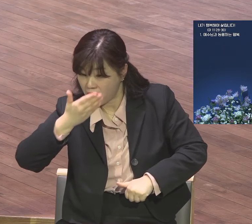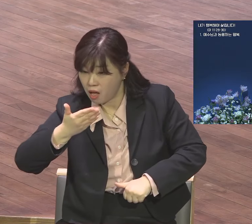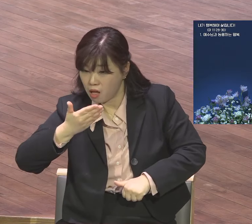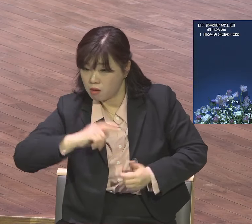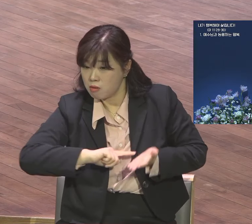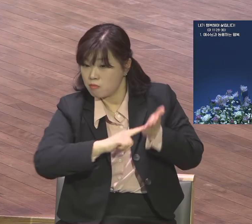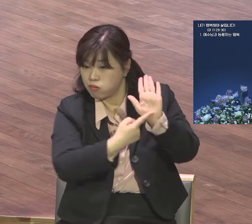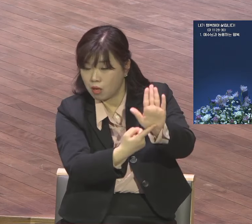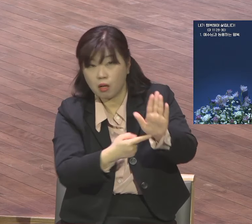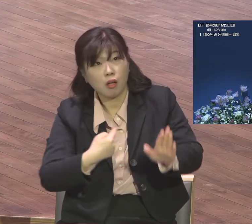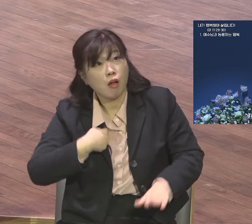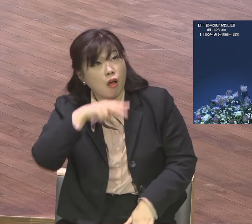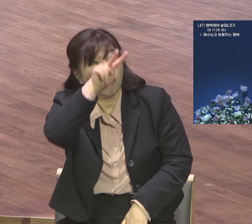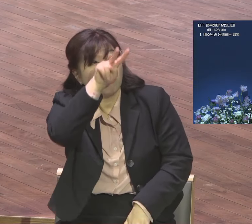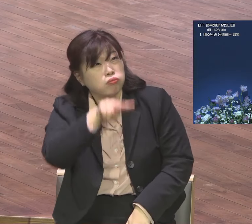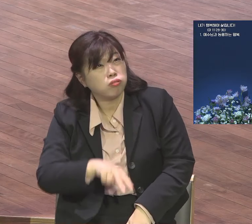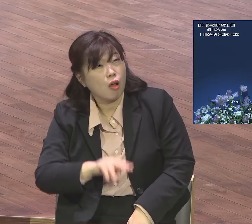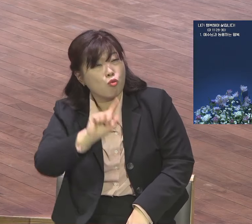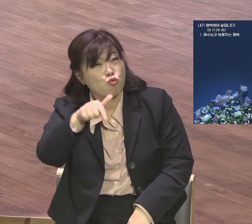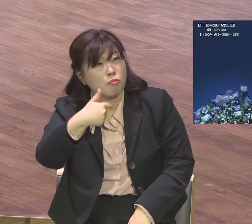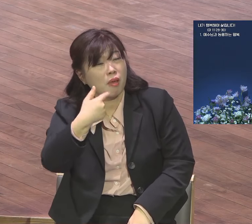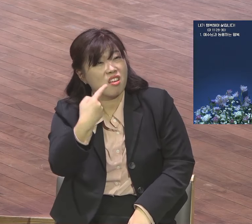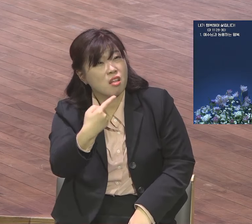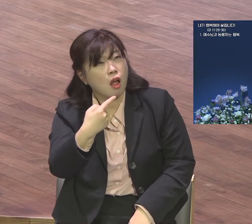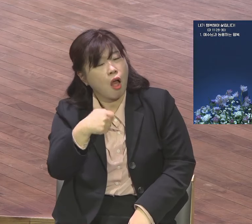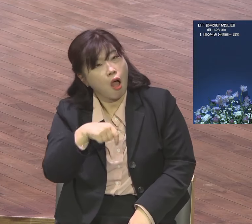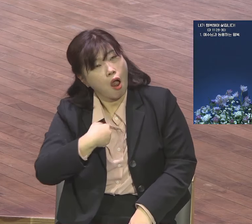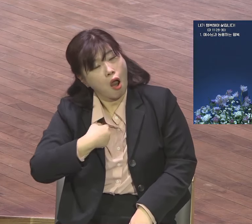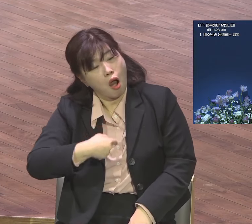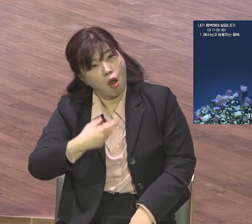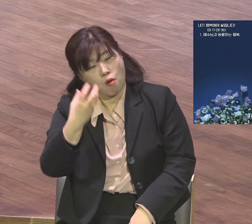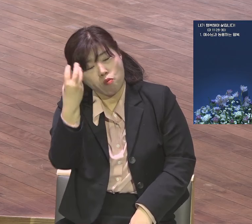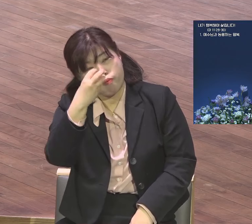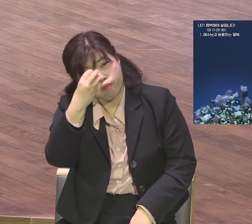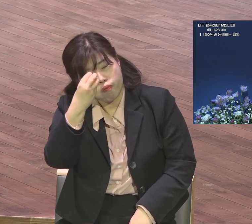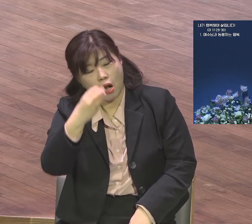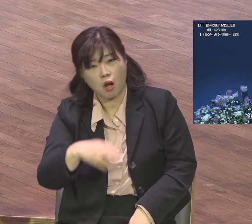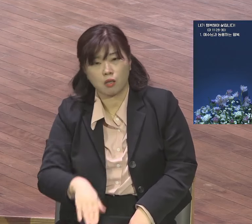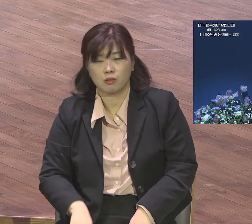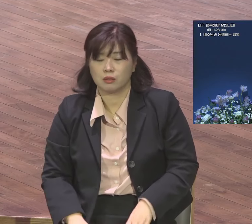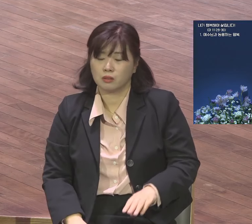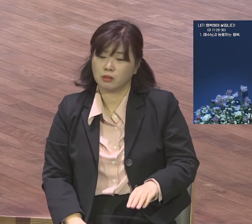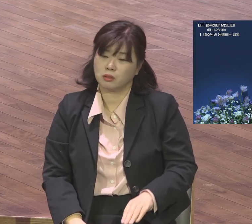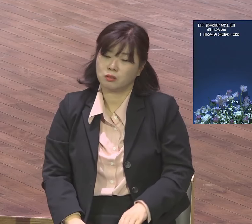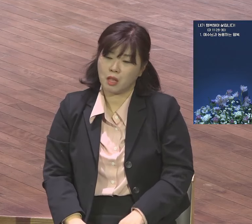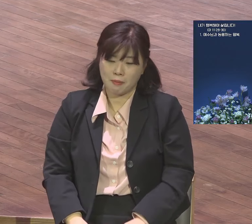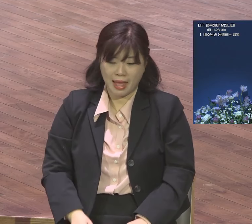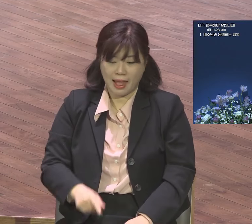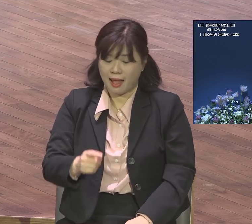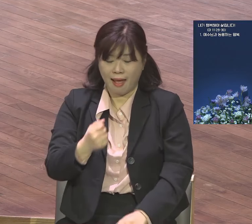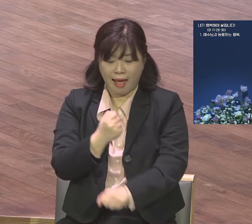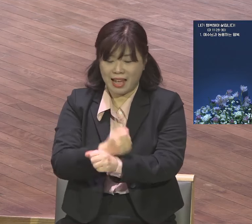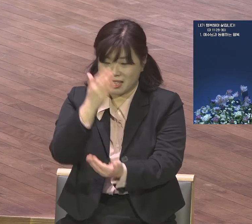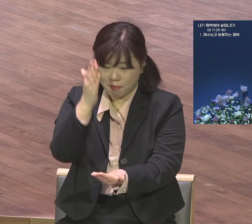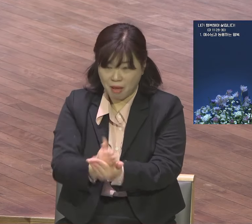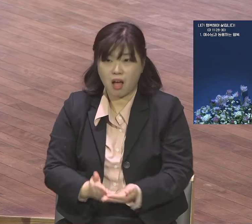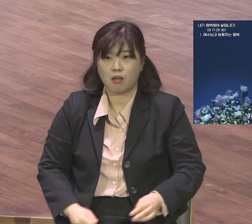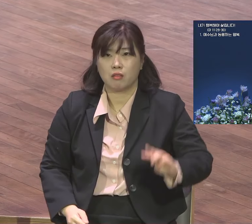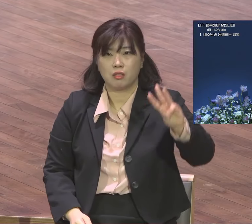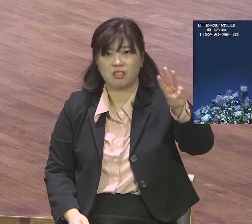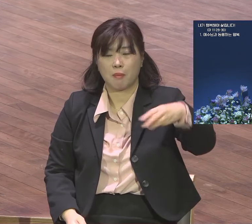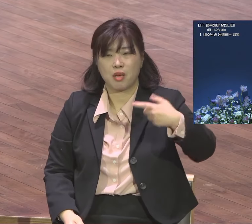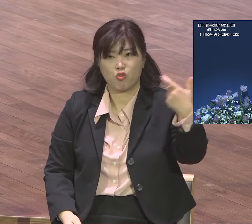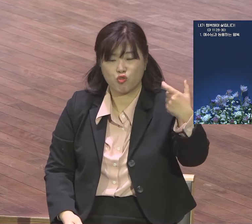248개의 적극적인 명령과 또 365개의 무엇 무엇을 하지 말라는 소극적인